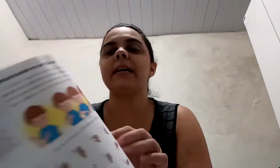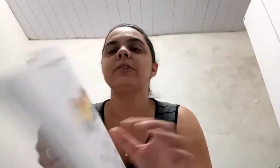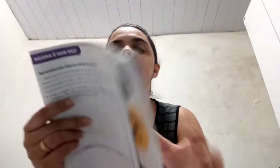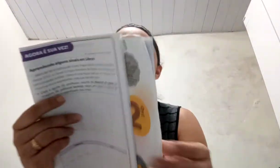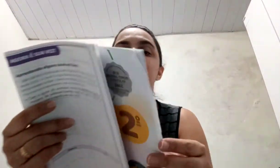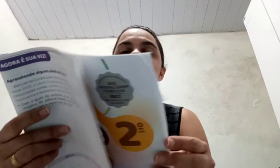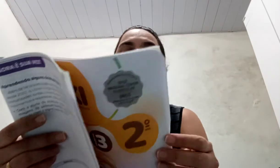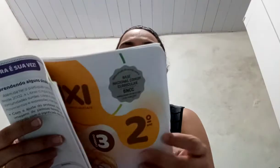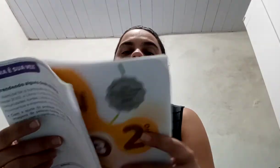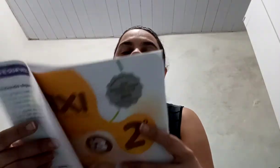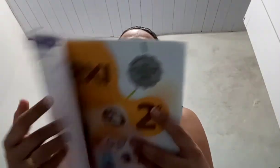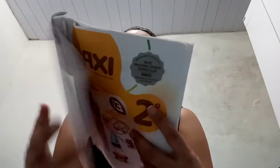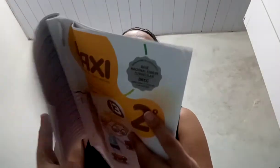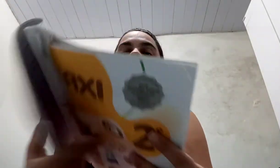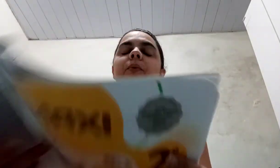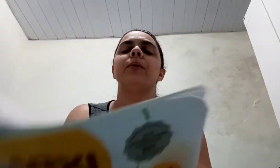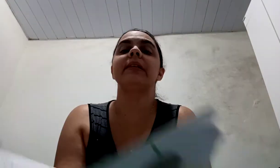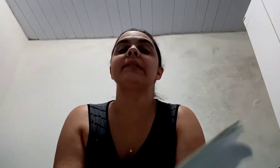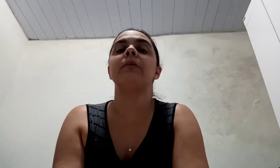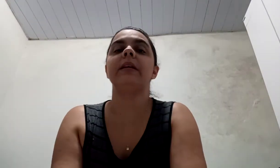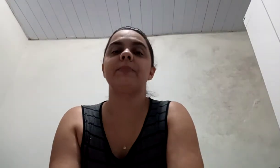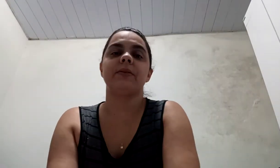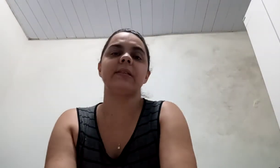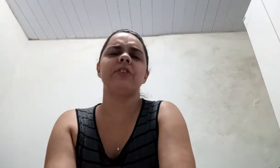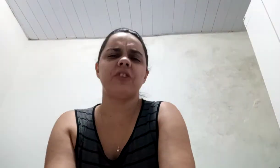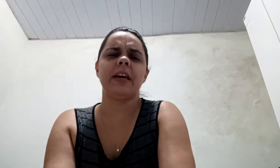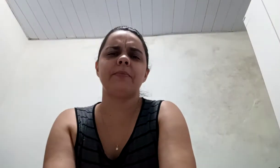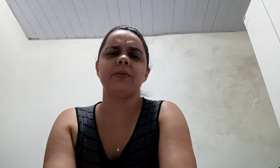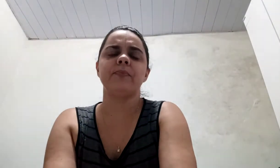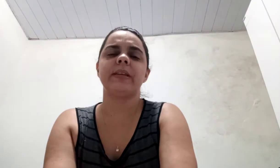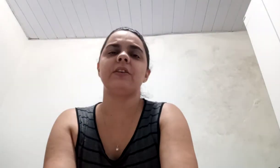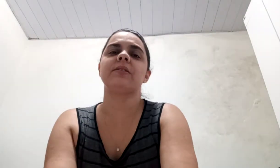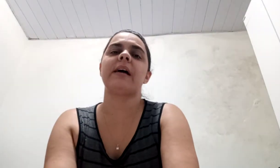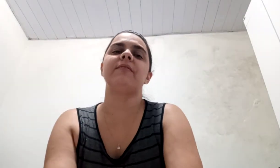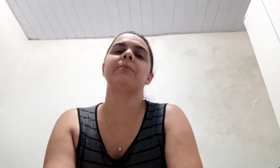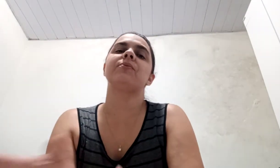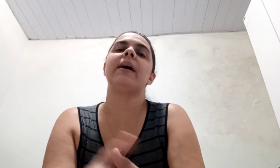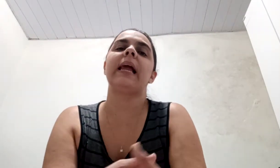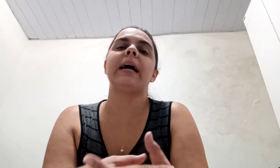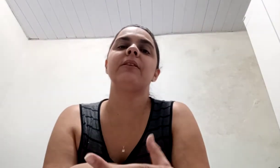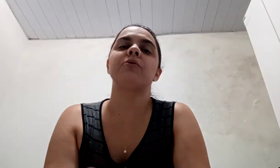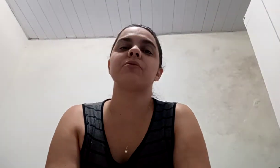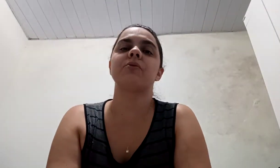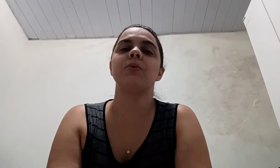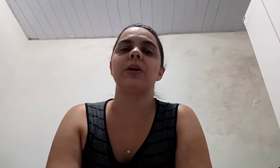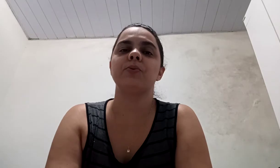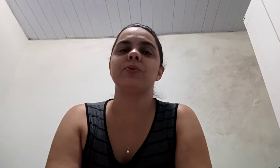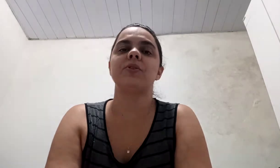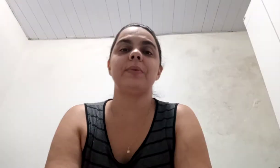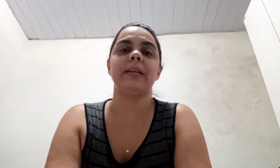certo? Olha só, o que são Libras? Vocês lembram que nós havíamos falado em outros conteúdos sobre